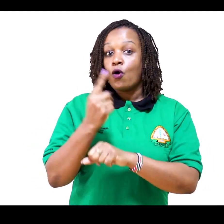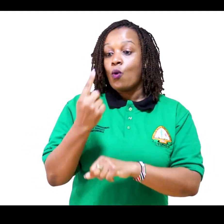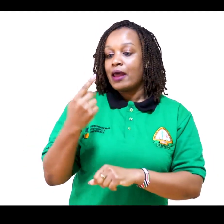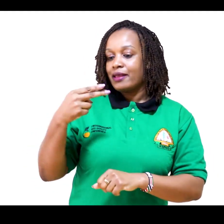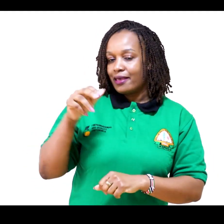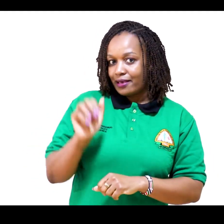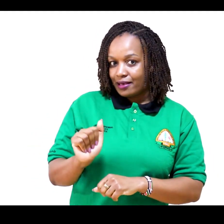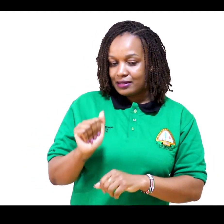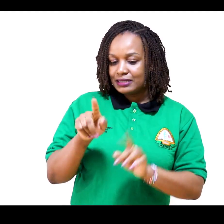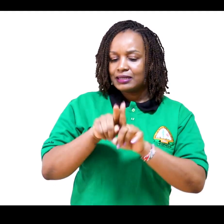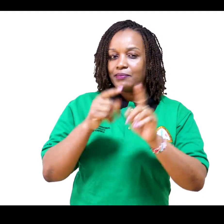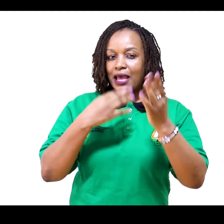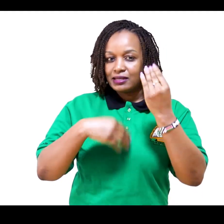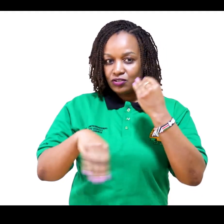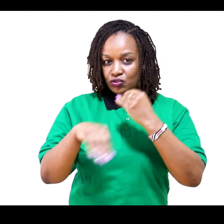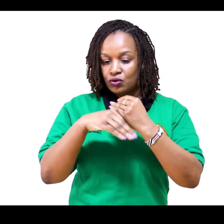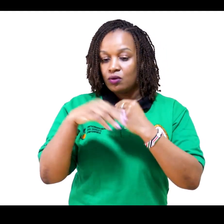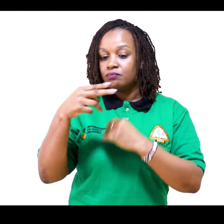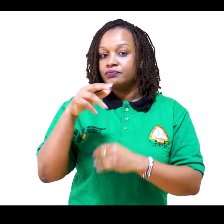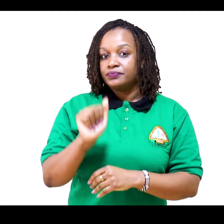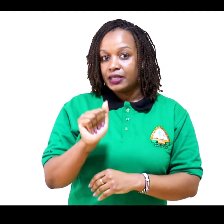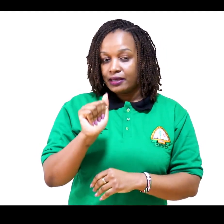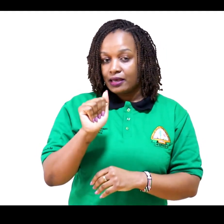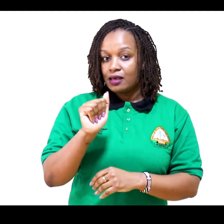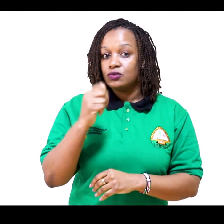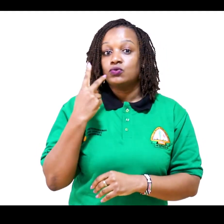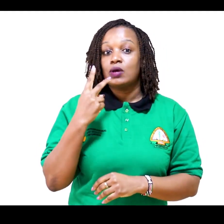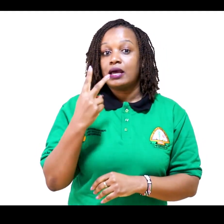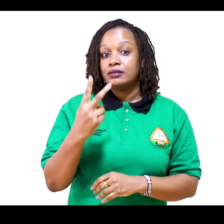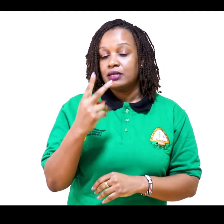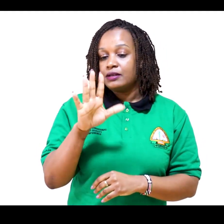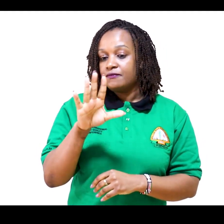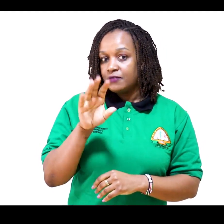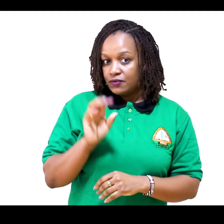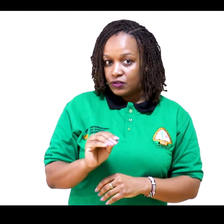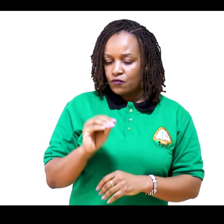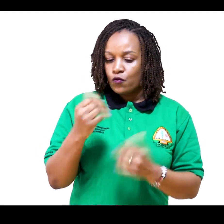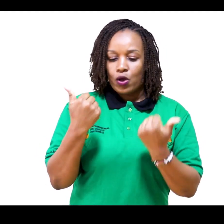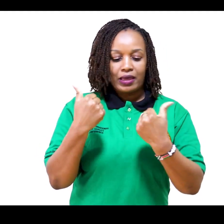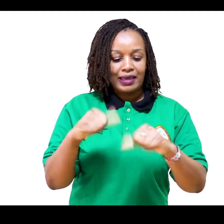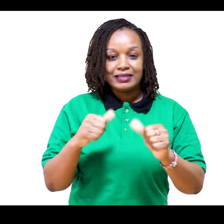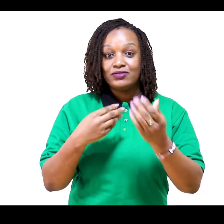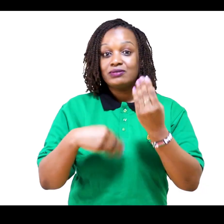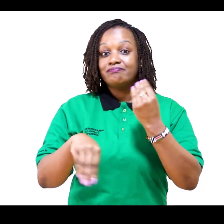Shilingi 1,000 ada ya ukaguzi wa shamba kwa ekari 1 ya kwanza.